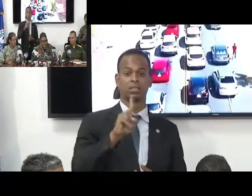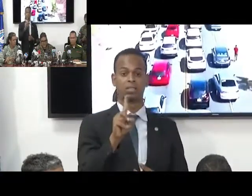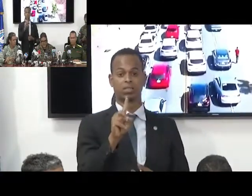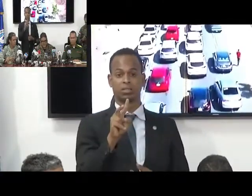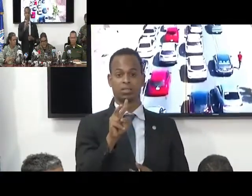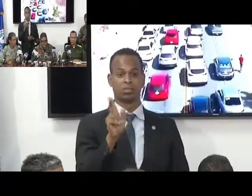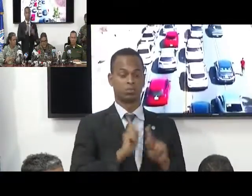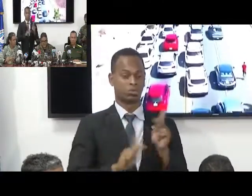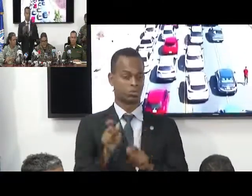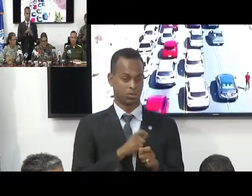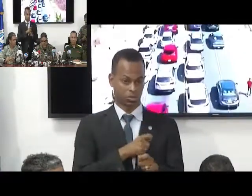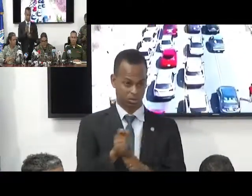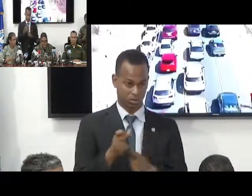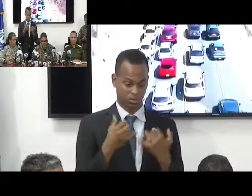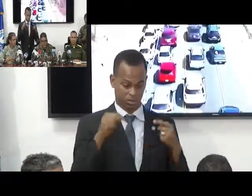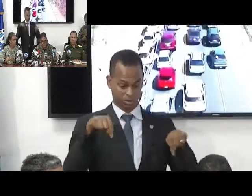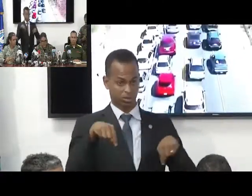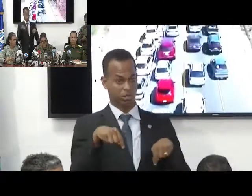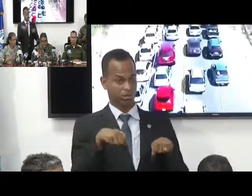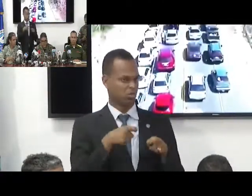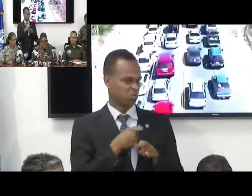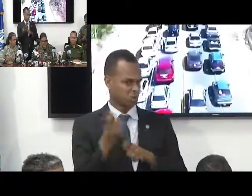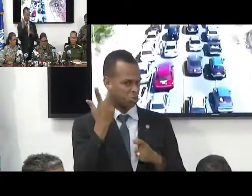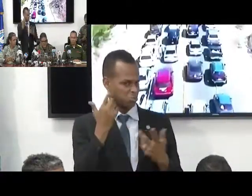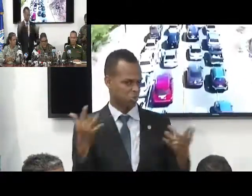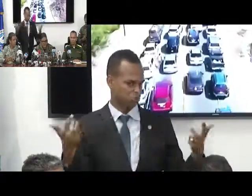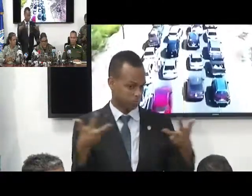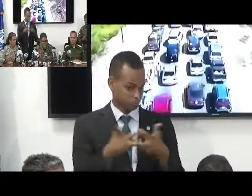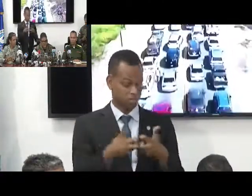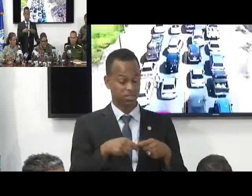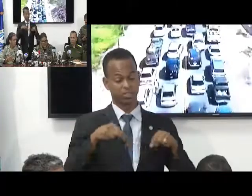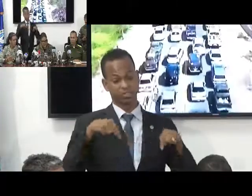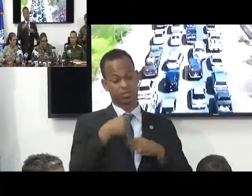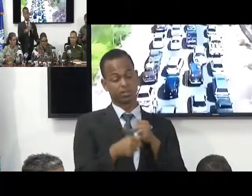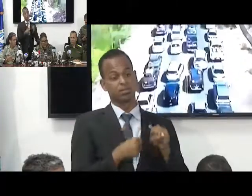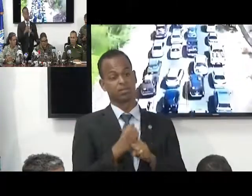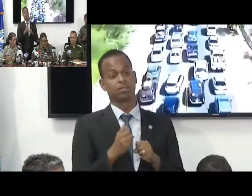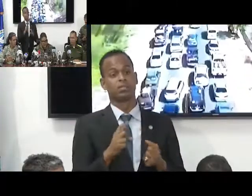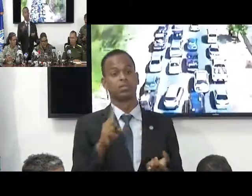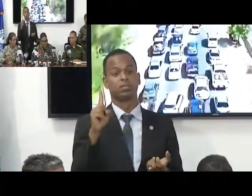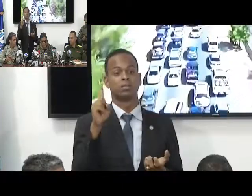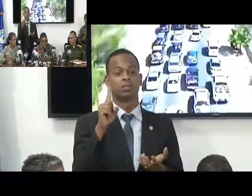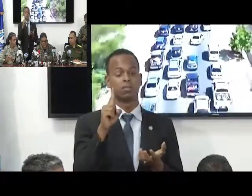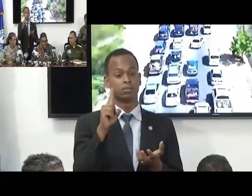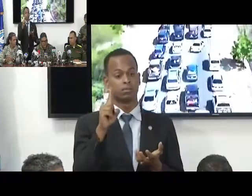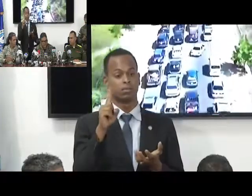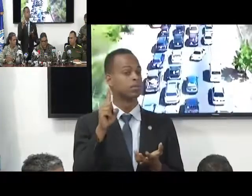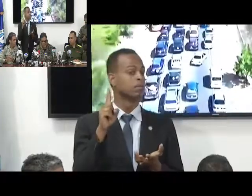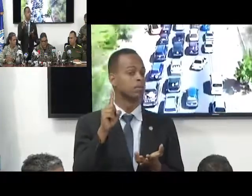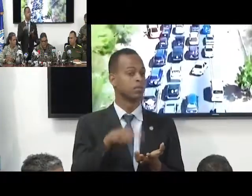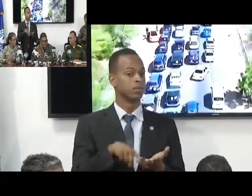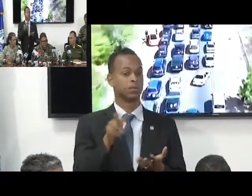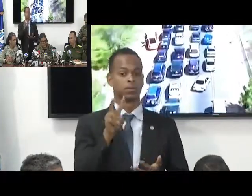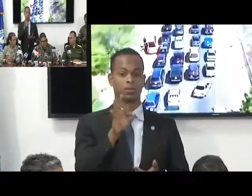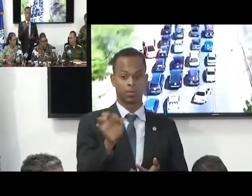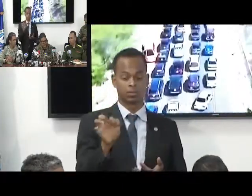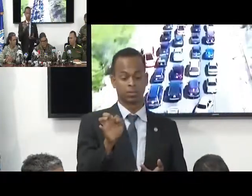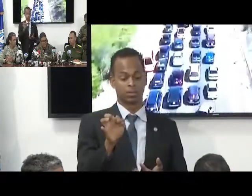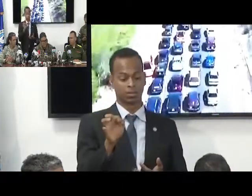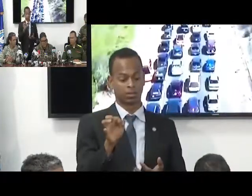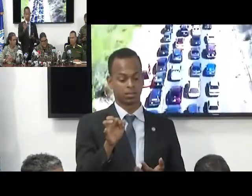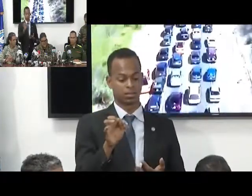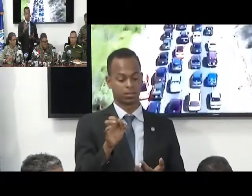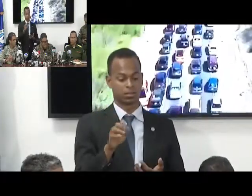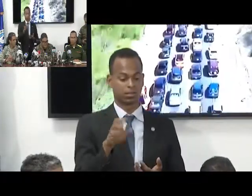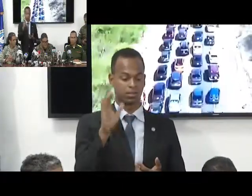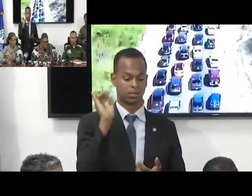1.372 personas afectadas y o lesionadas por accidentes de tránsito. Este año resultaron lesionadas y o afectadas 1.900.